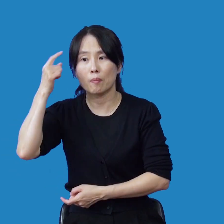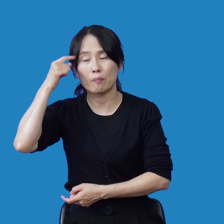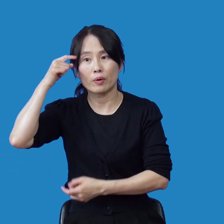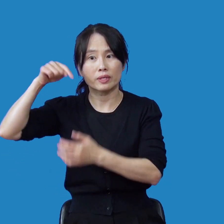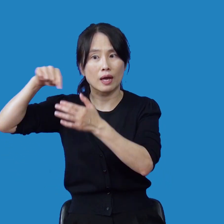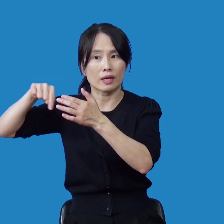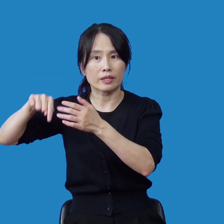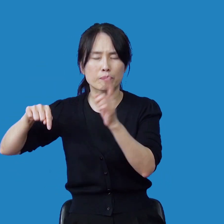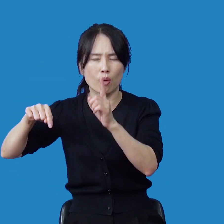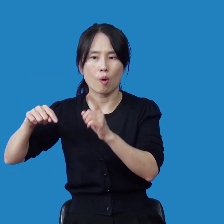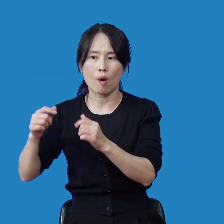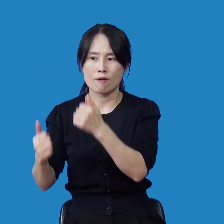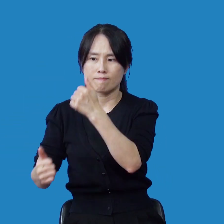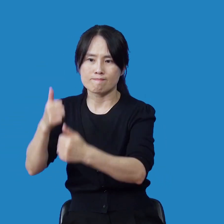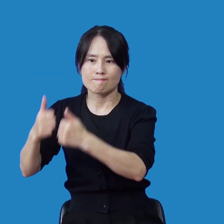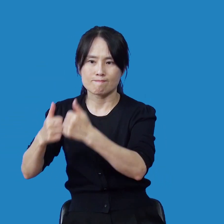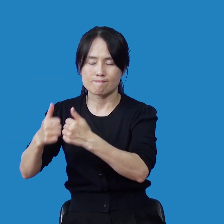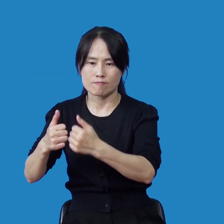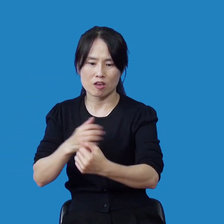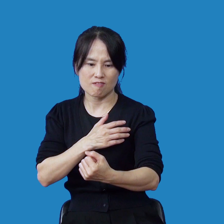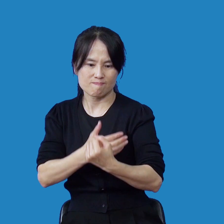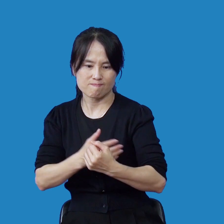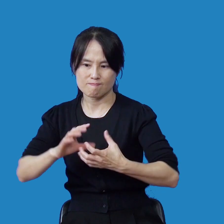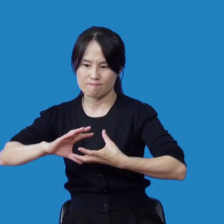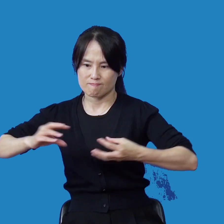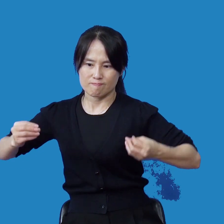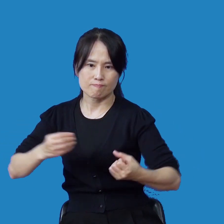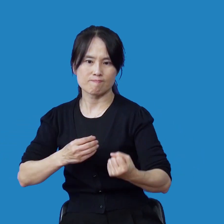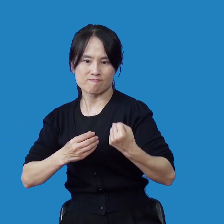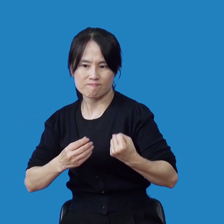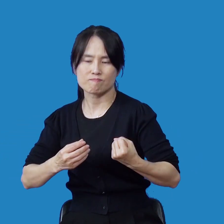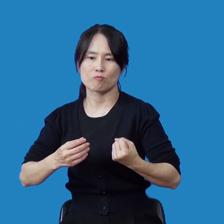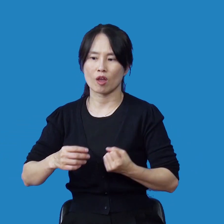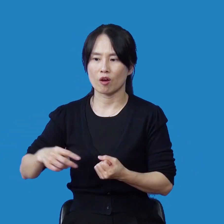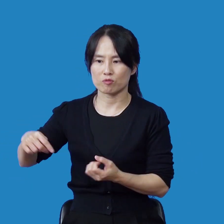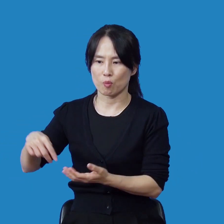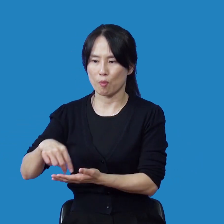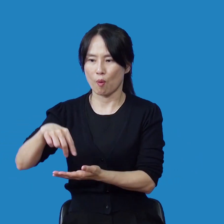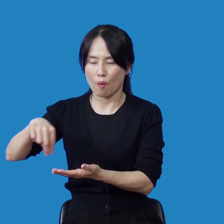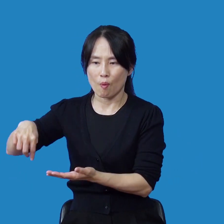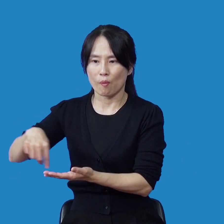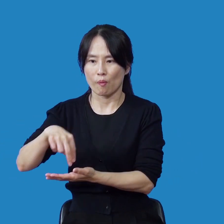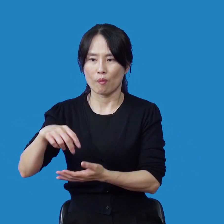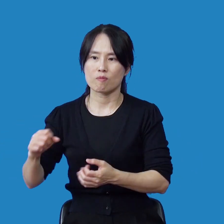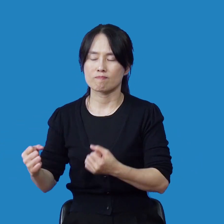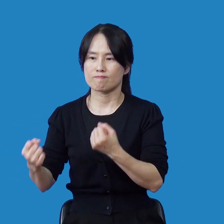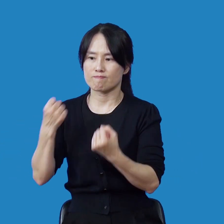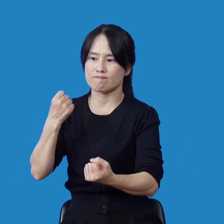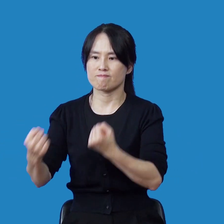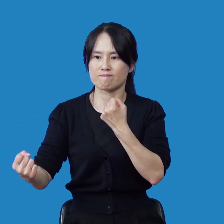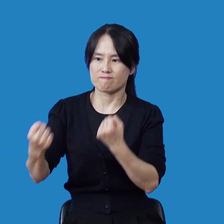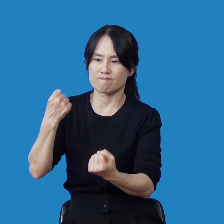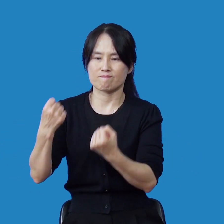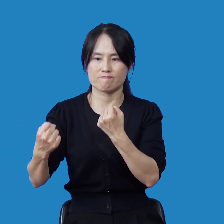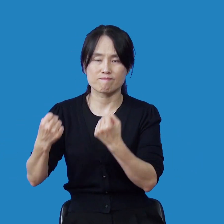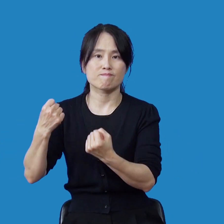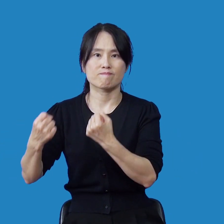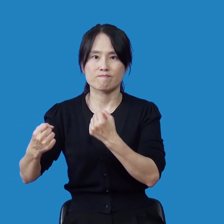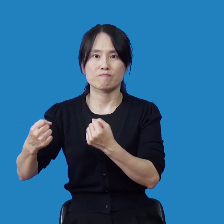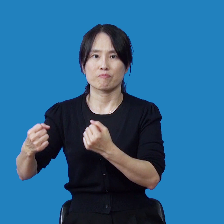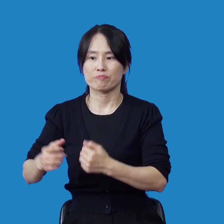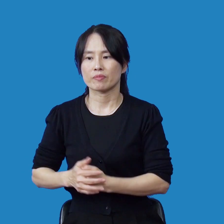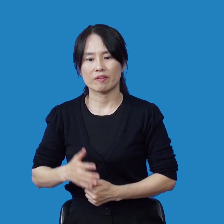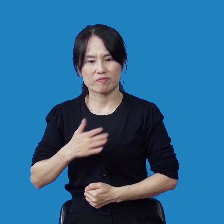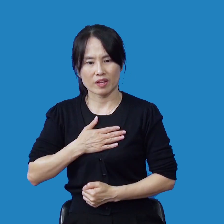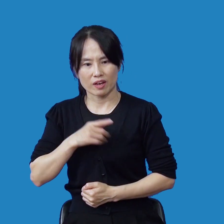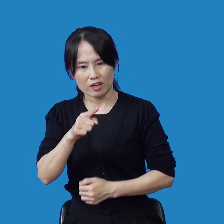오직 경쟁밖에 없습니다. 뭐 근력 운동을 하든 워킹머신을 타든 무슨 라켓볼을 치든